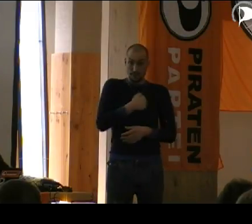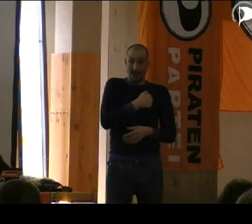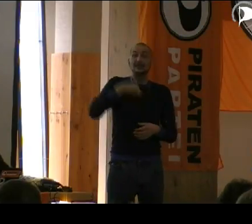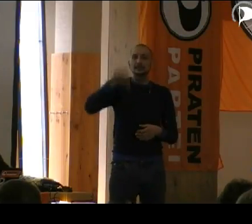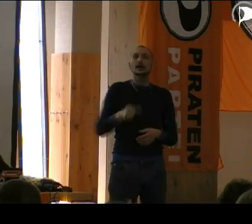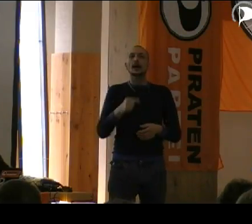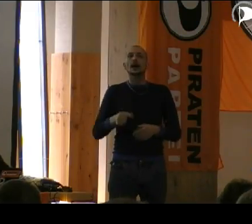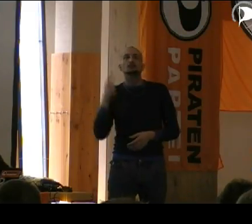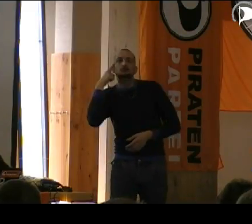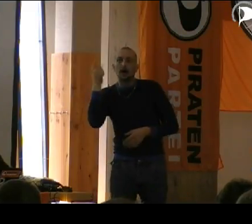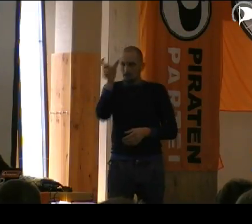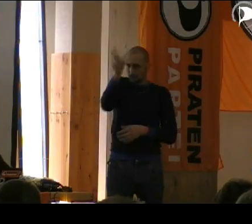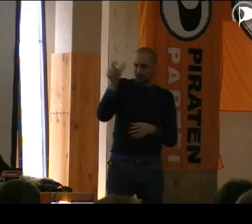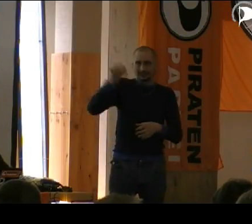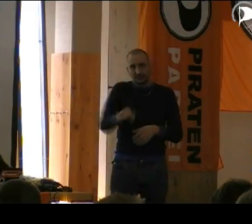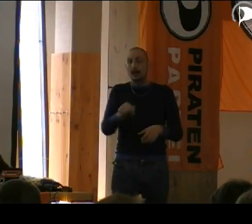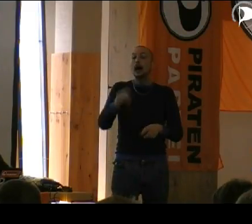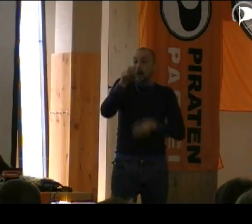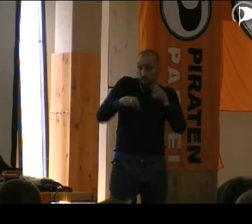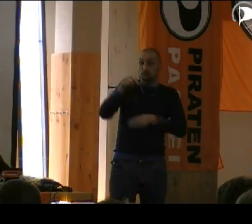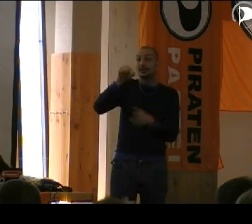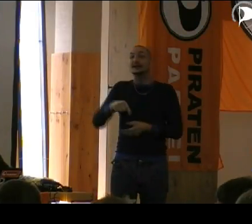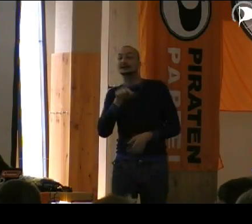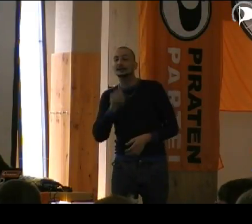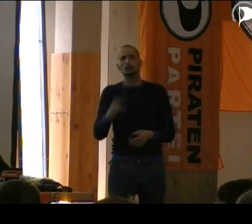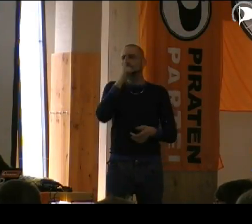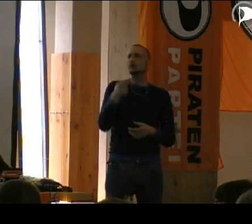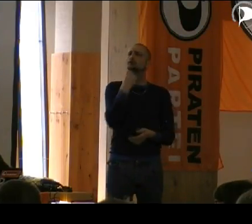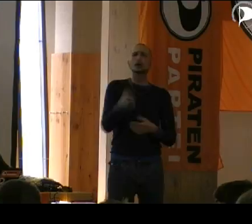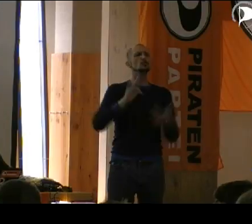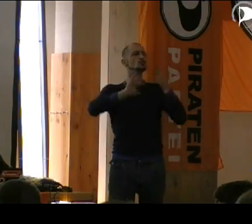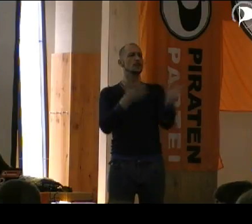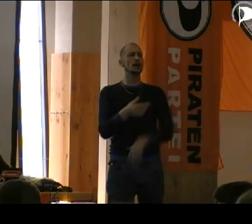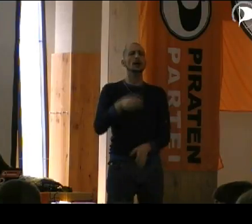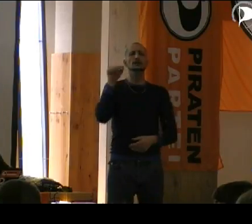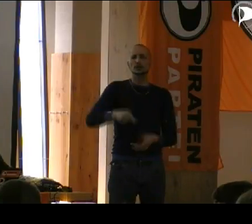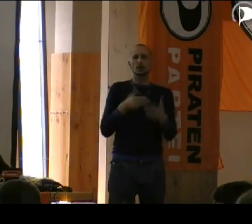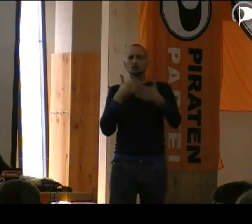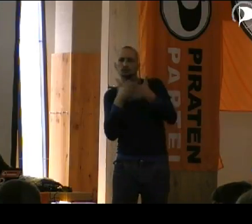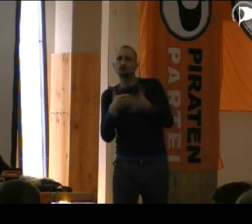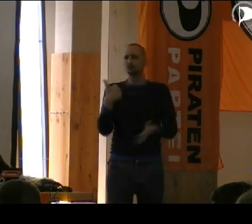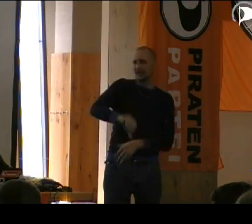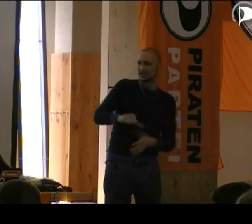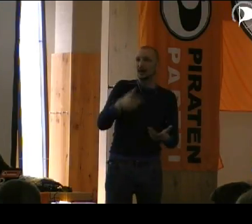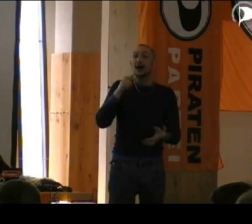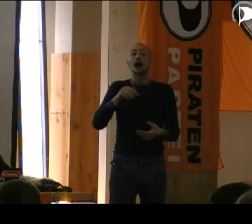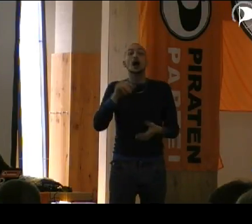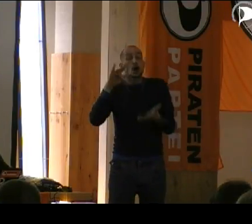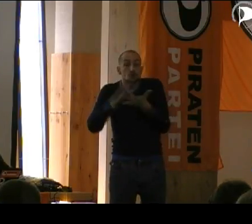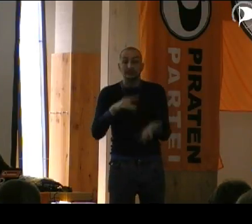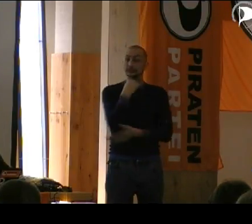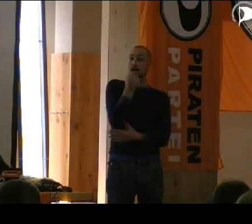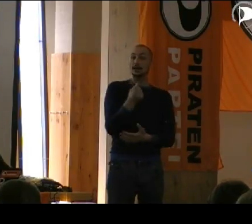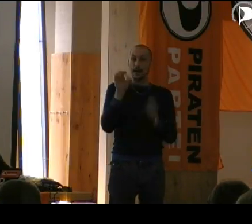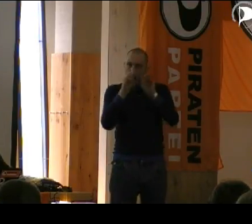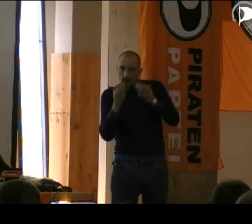nicht nur ein vorschlag hin zu stellen nicht nur zusagen über wagnis scheiße sondern auch zu sagen warum wir müssen auch erklären was wir tun dann können